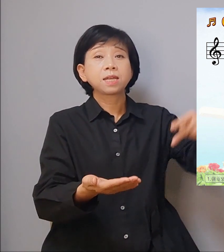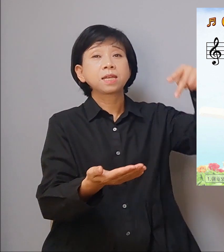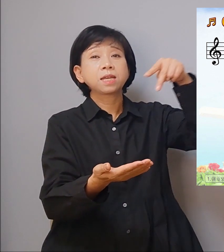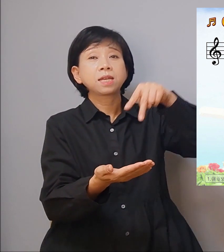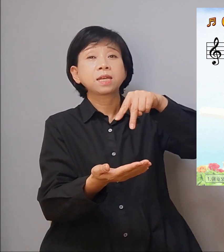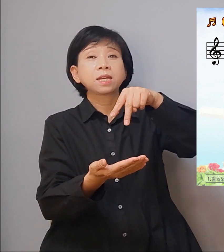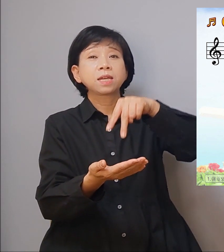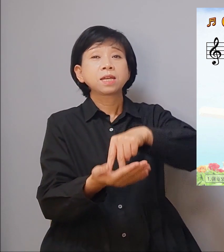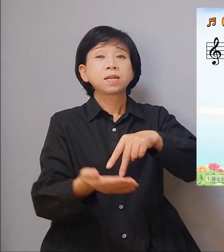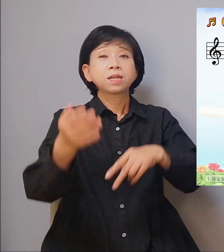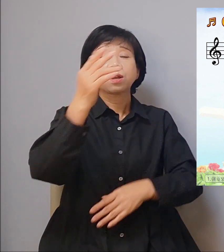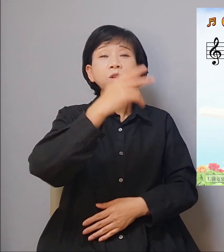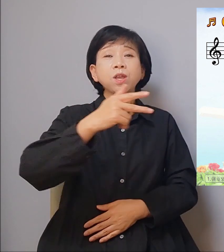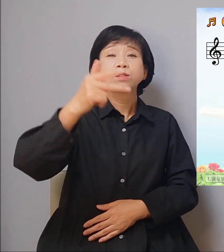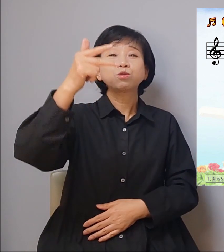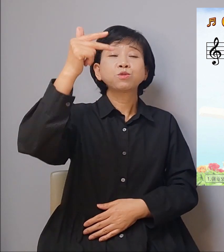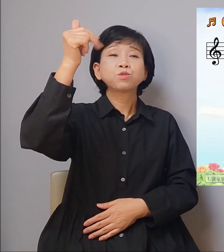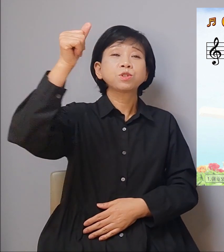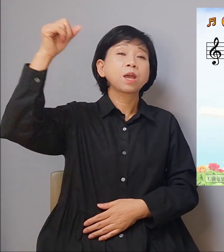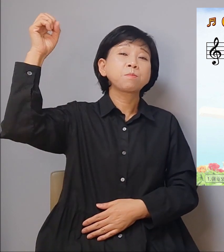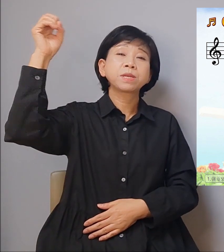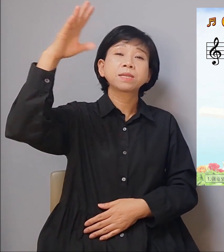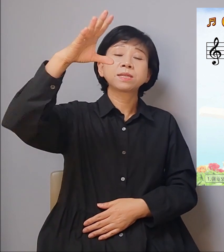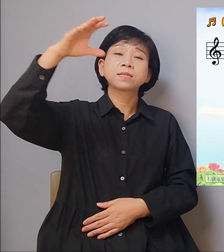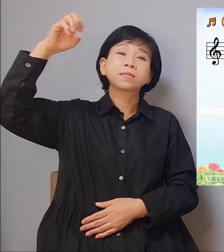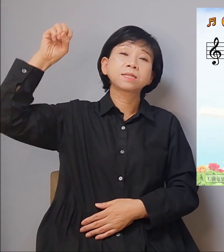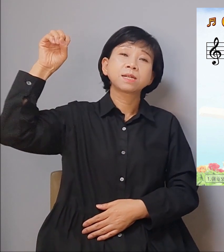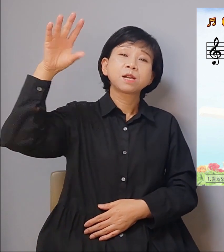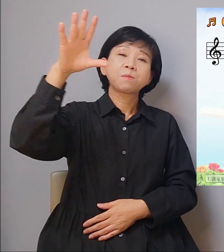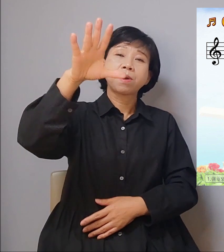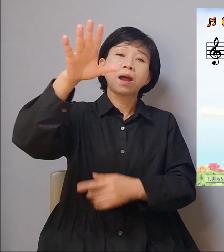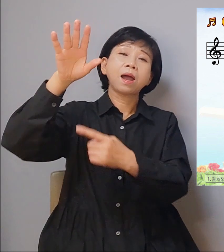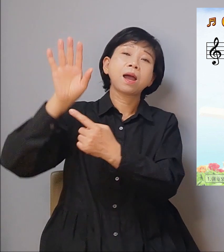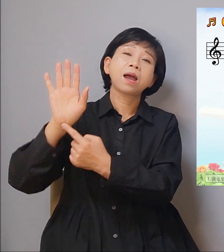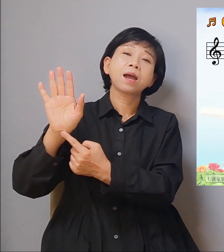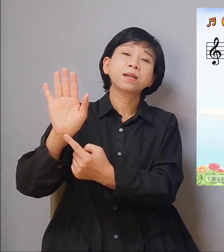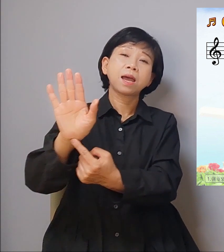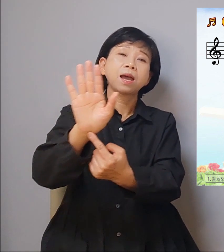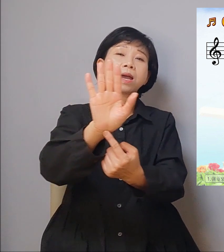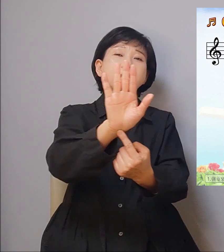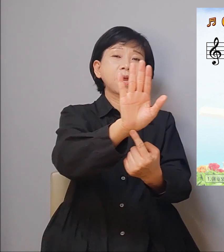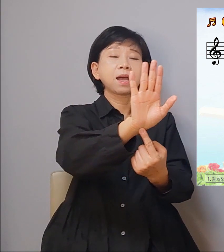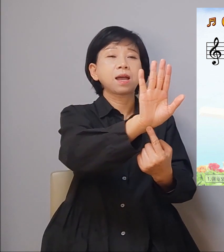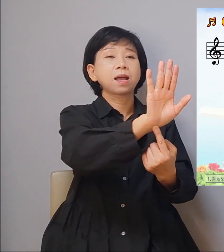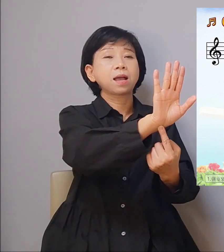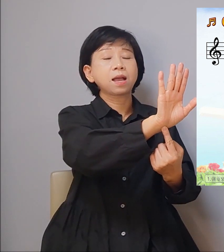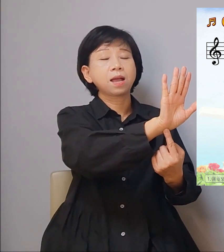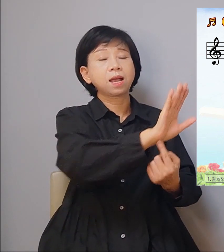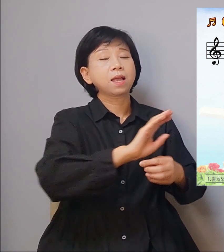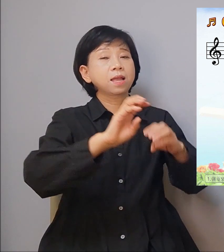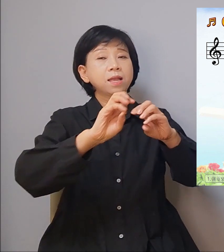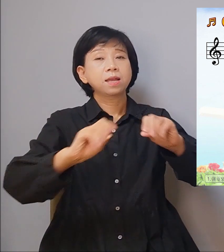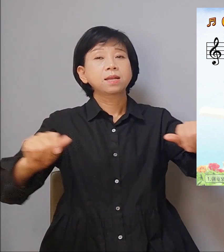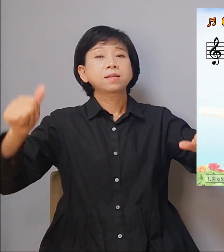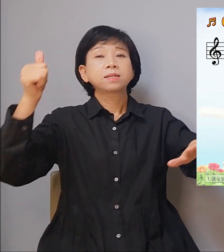너는 일어나 주의 빛을 발하라.